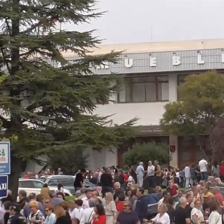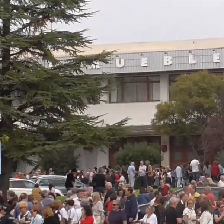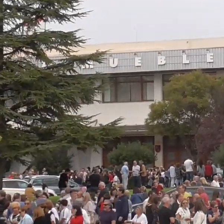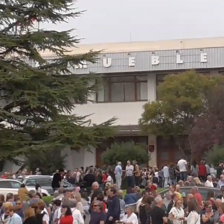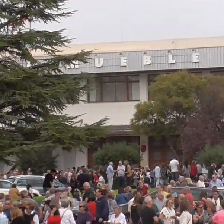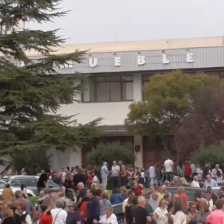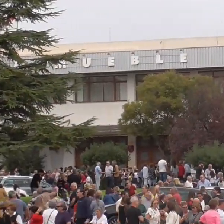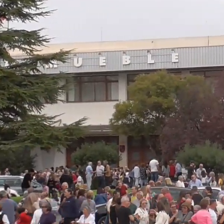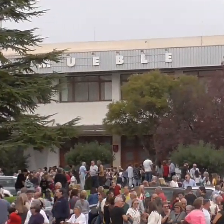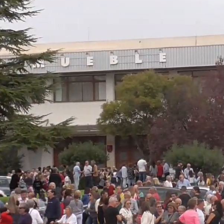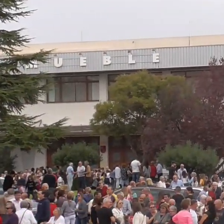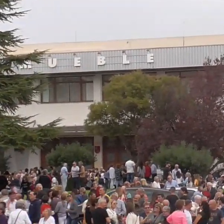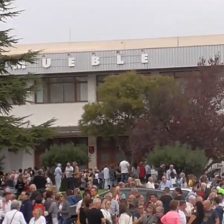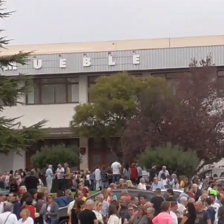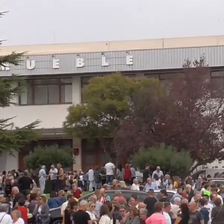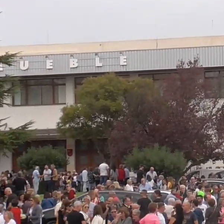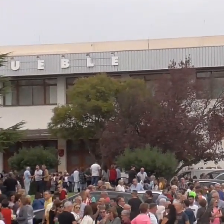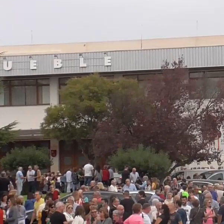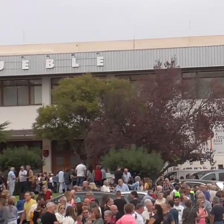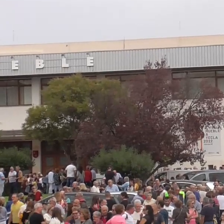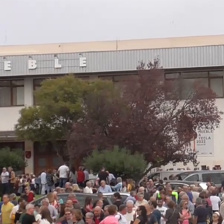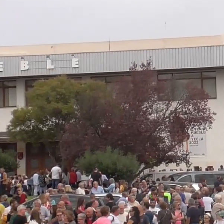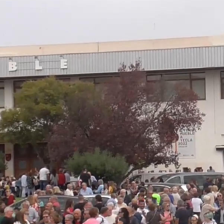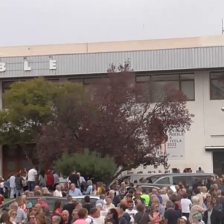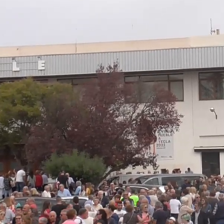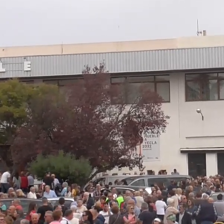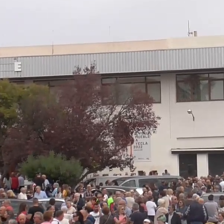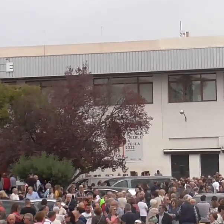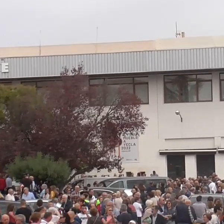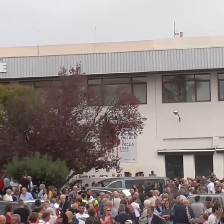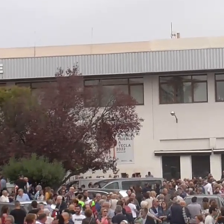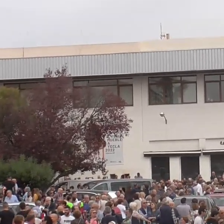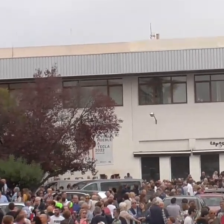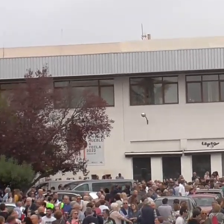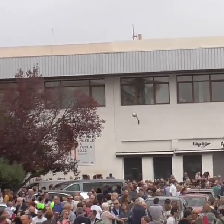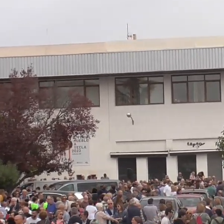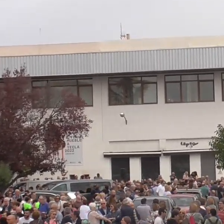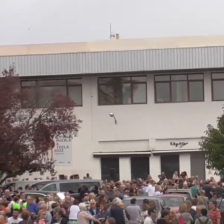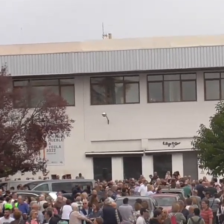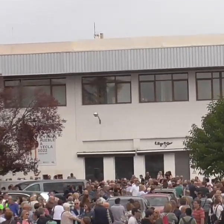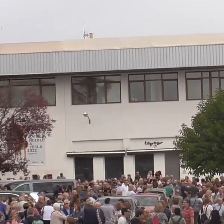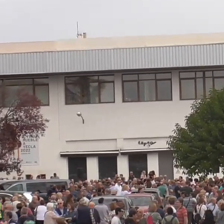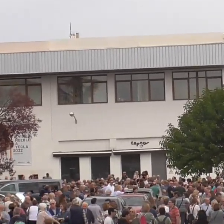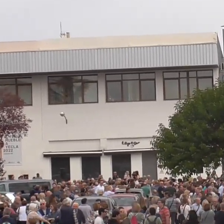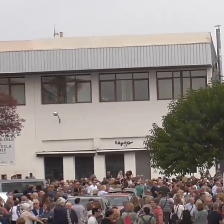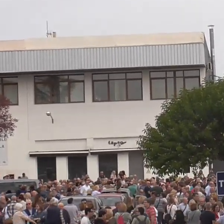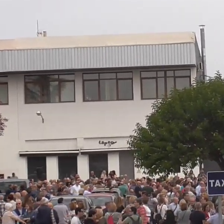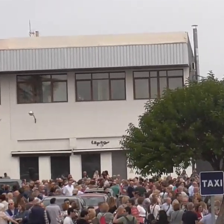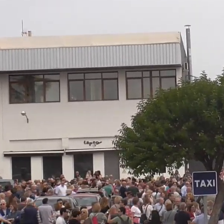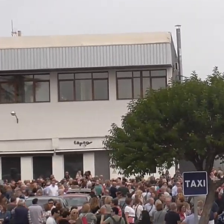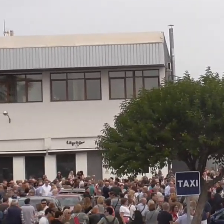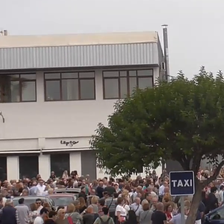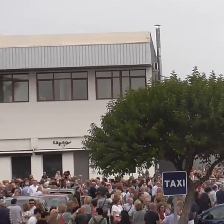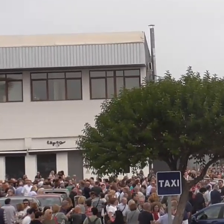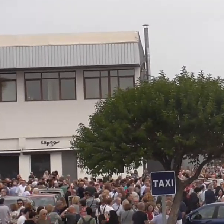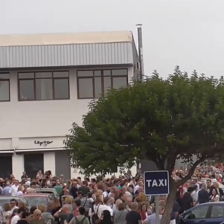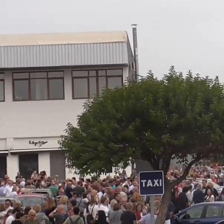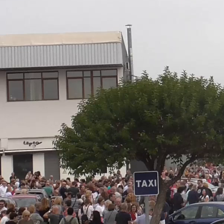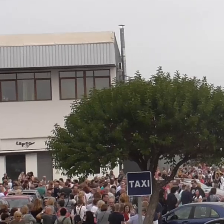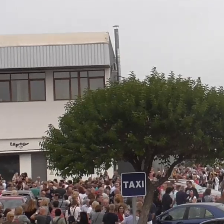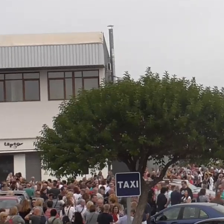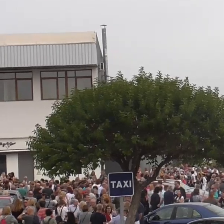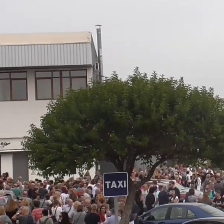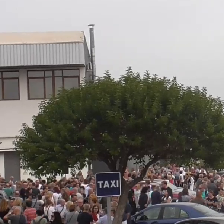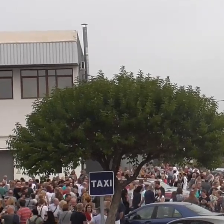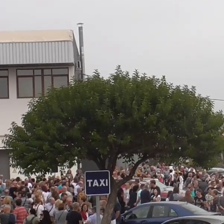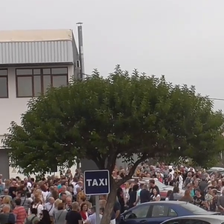Esa desigualdad y esa falta de eficacia ha hecho que si no se realicen las pruebas dentro